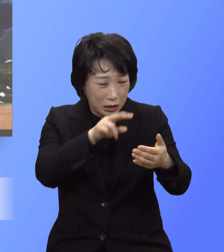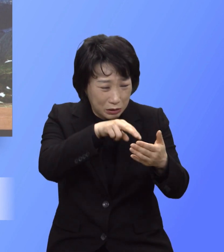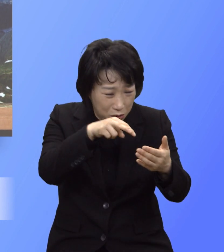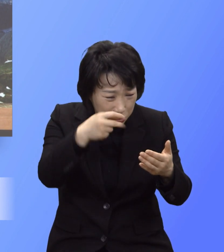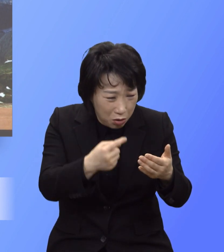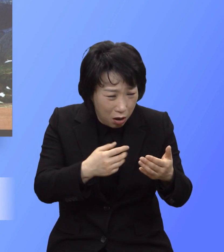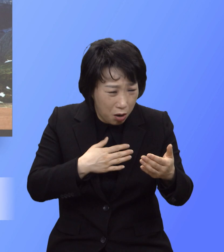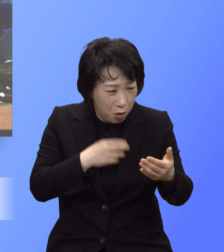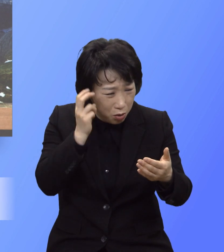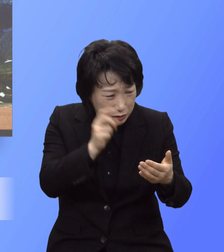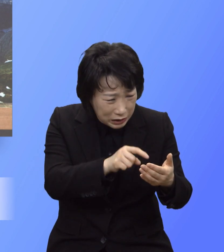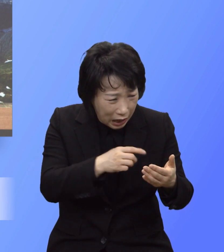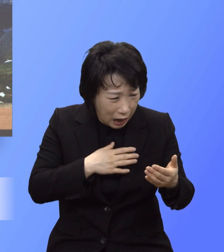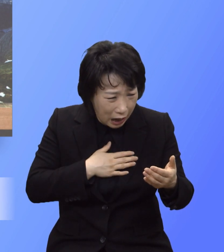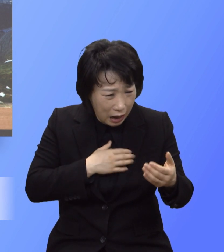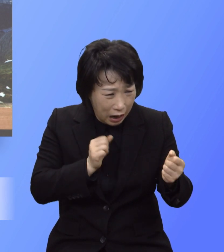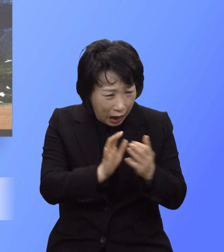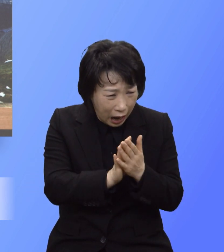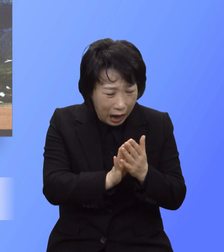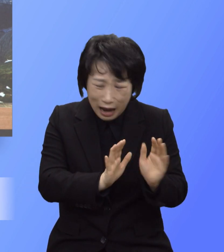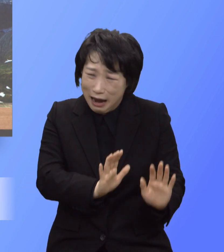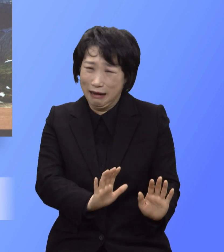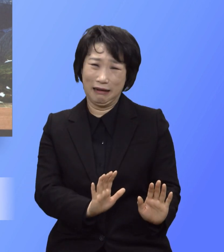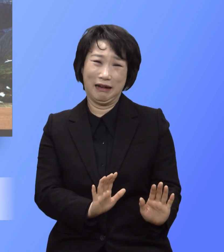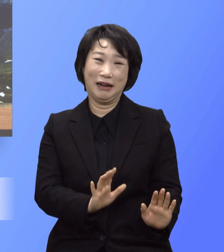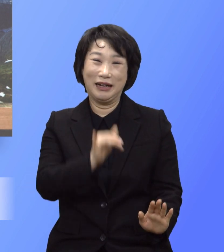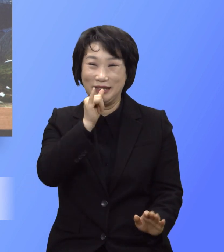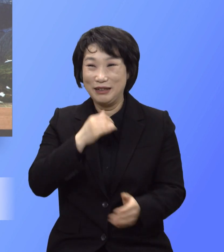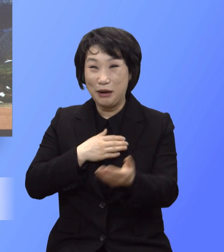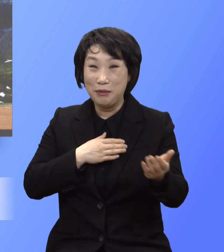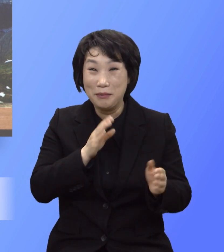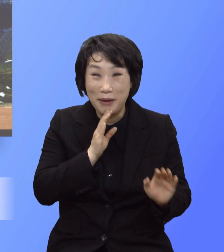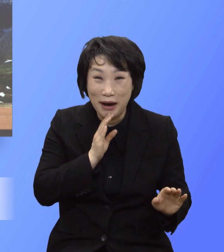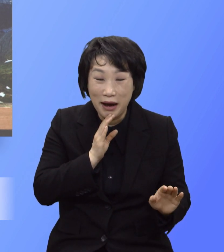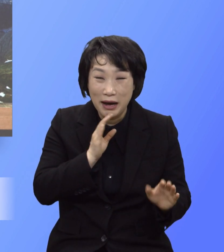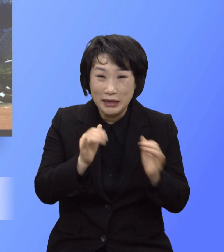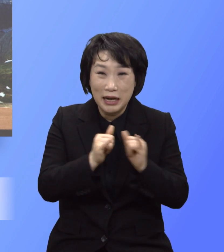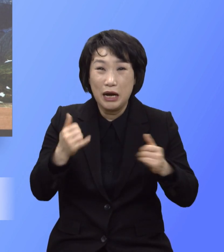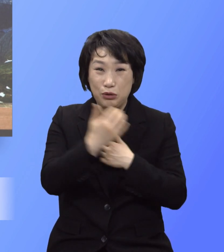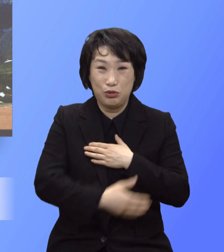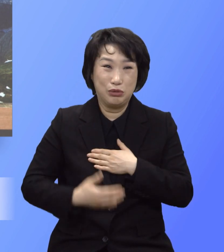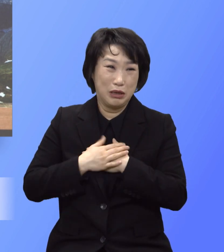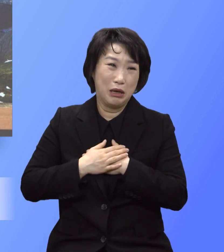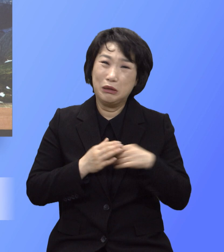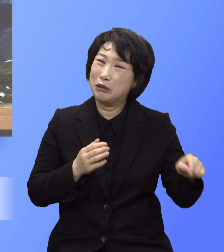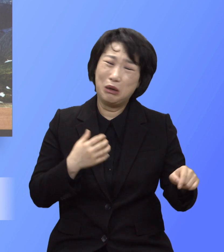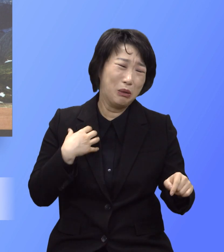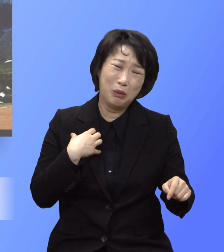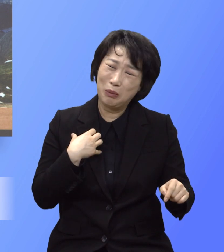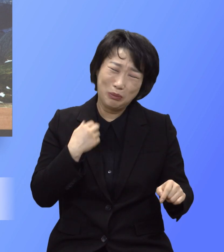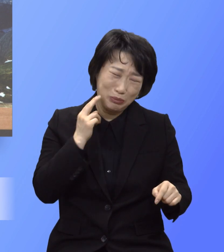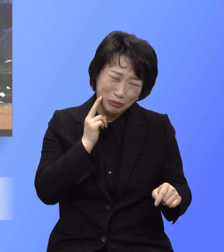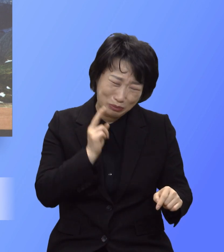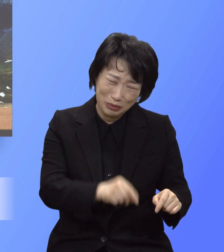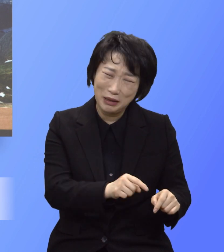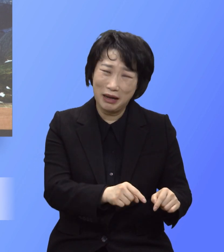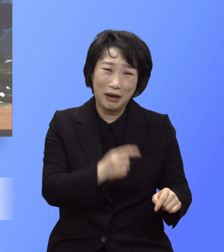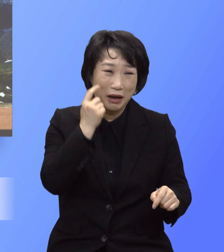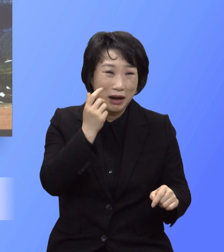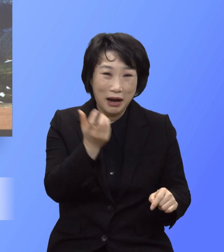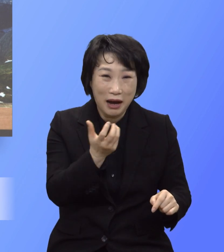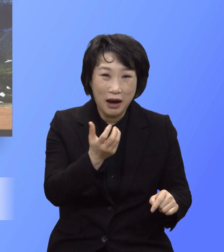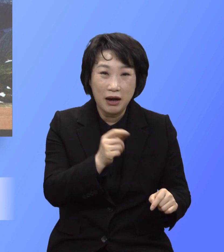해도 혹시 되게 미칠까 봐 두려운 고난, 정말로 인간의 육체로는 너무 참혹하고